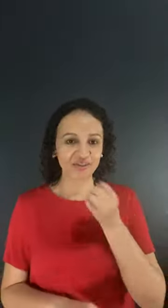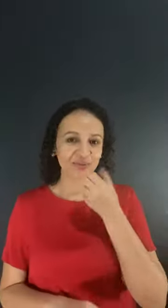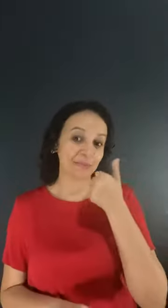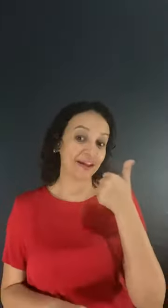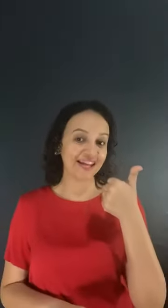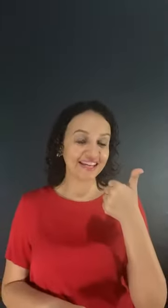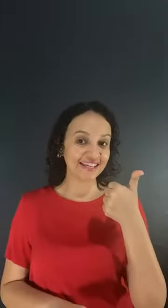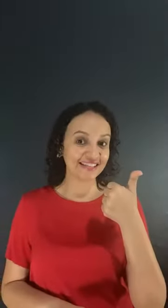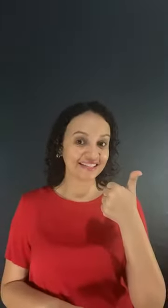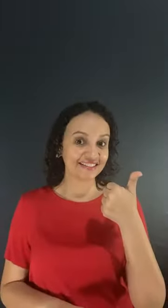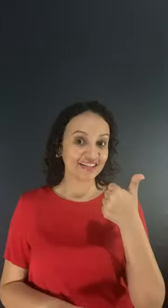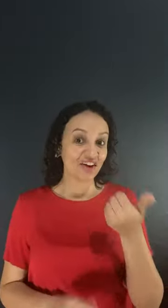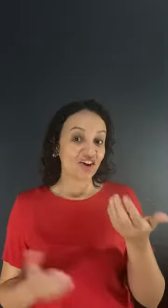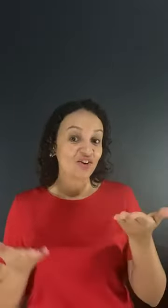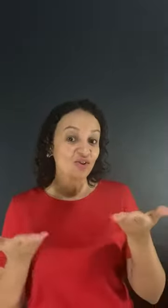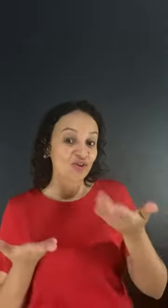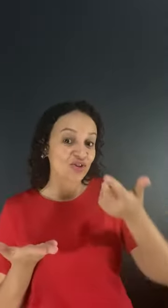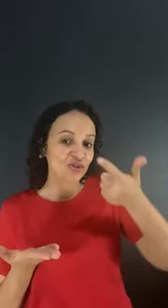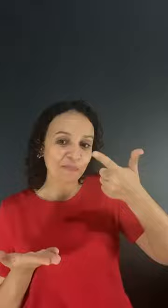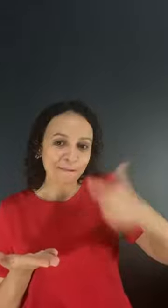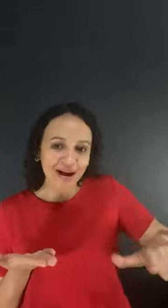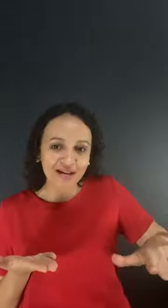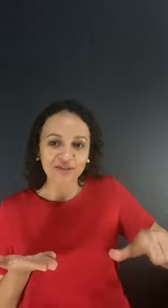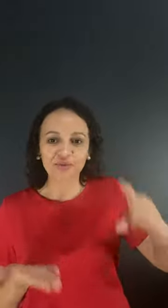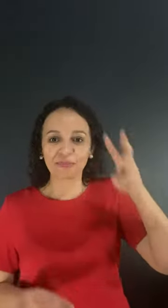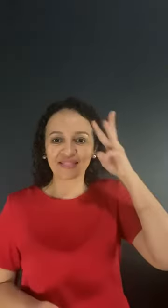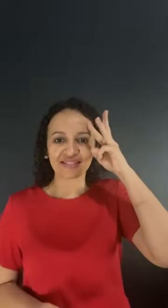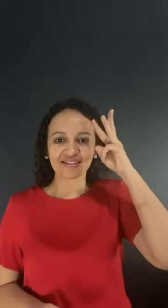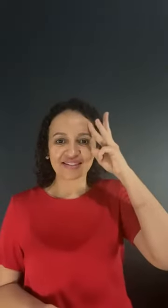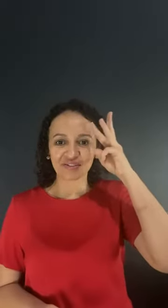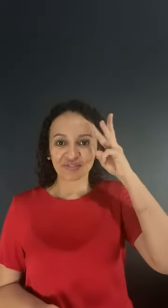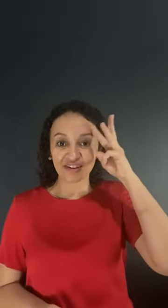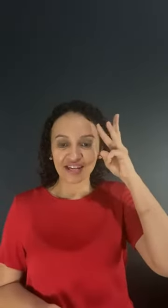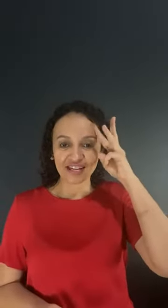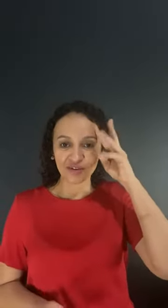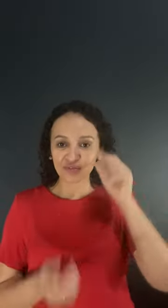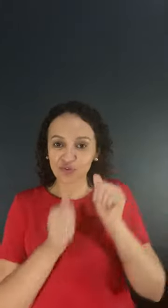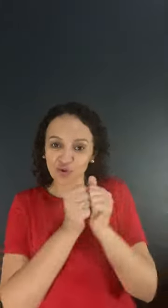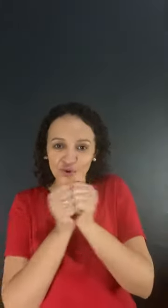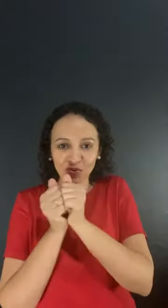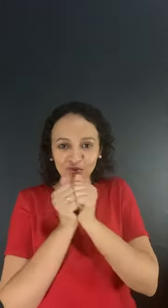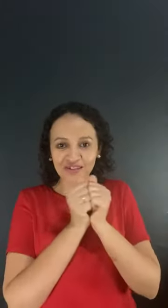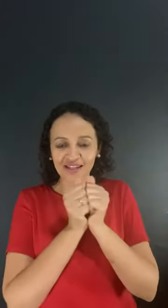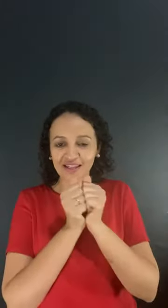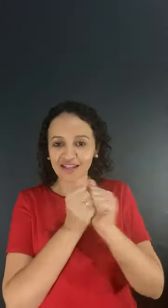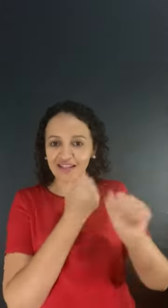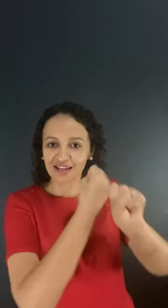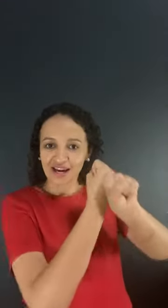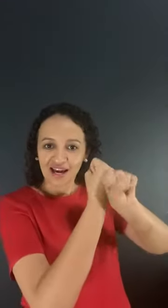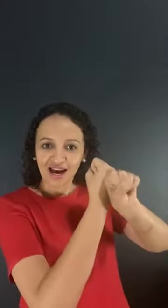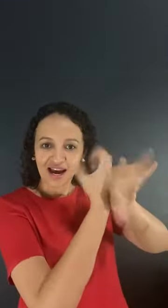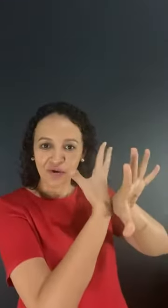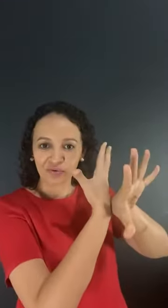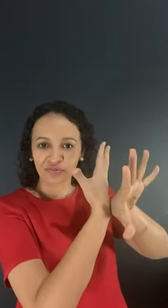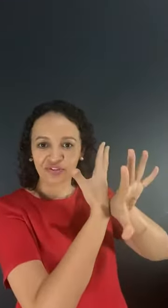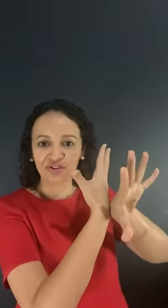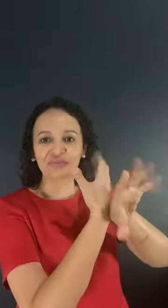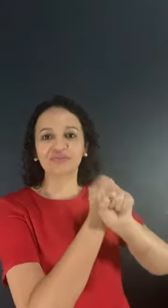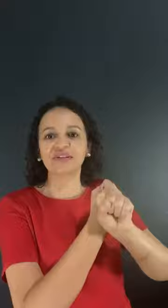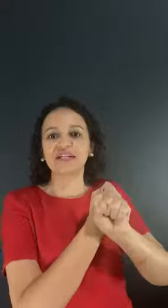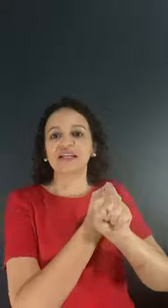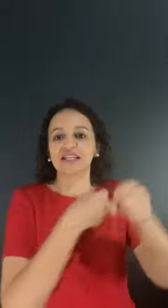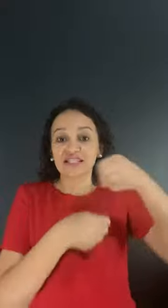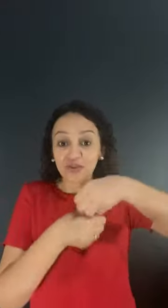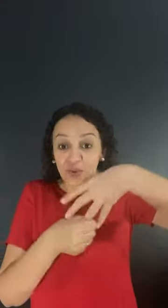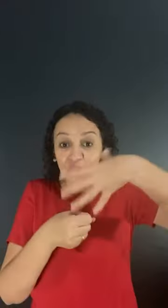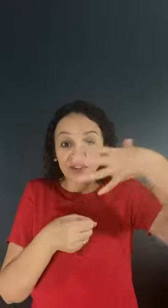Olá, tudo bem? Hoje mais uma terça-feira, juntos aqui, ao